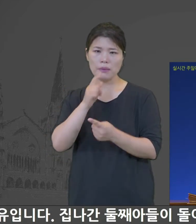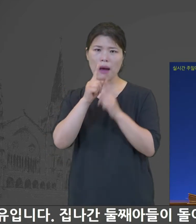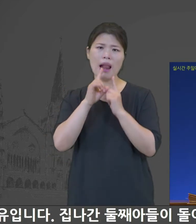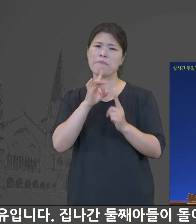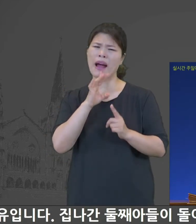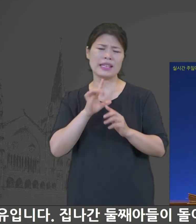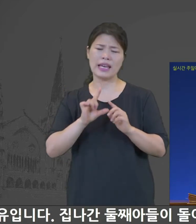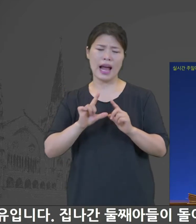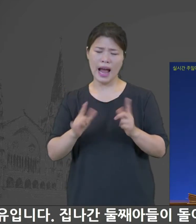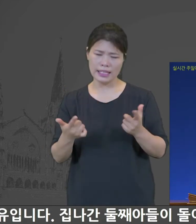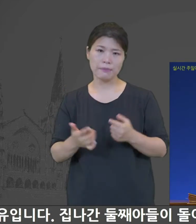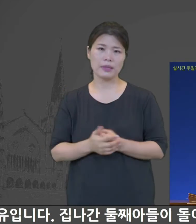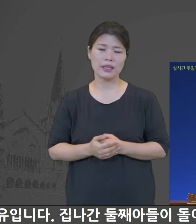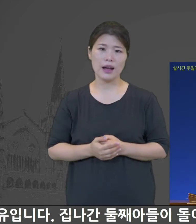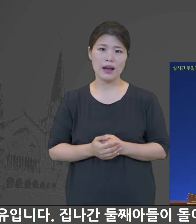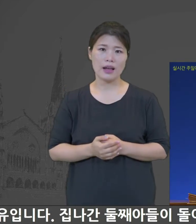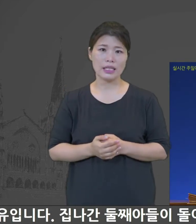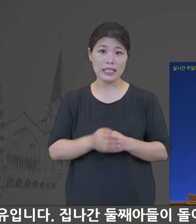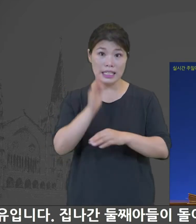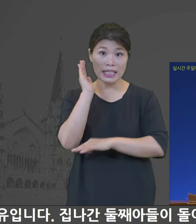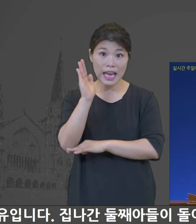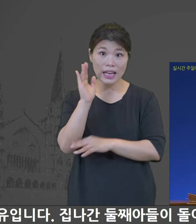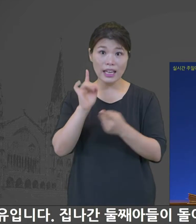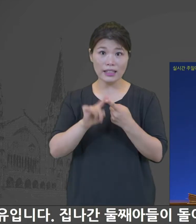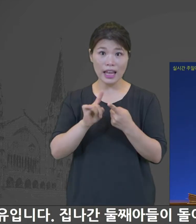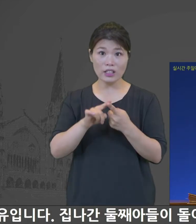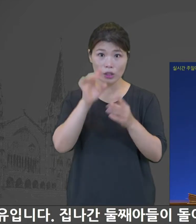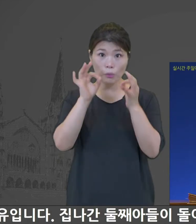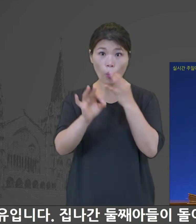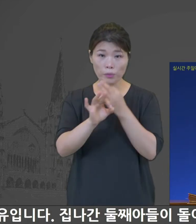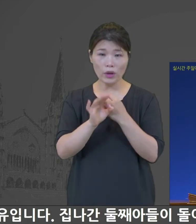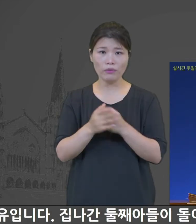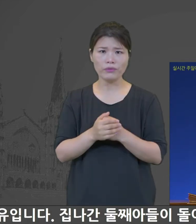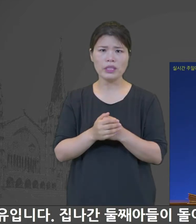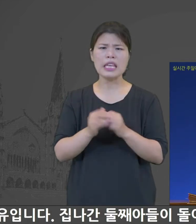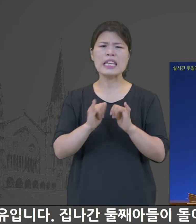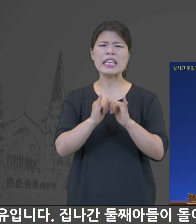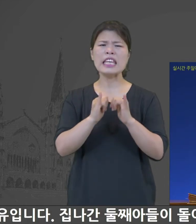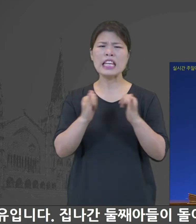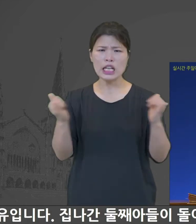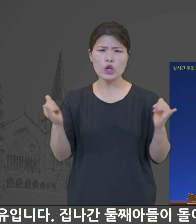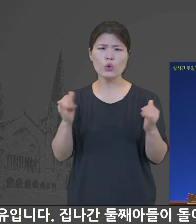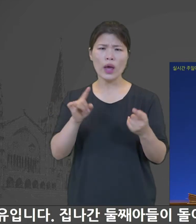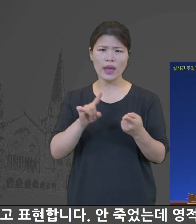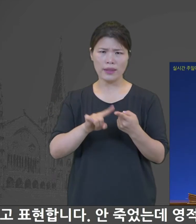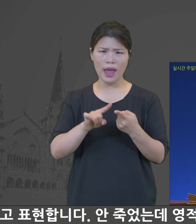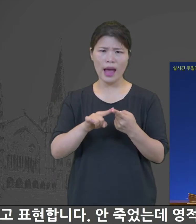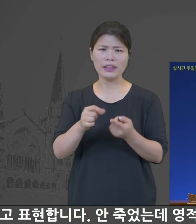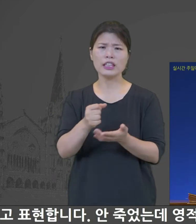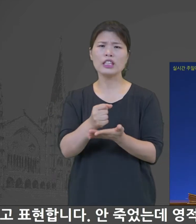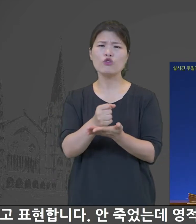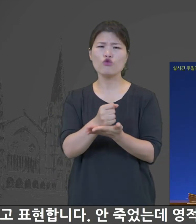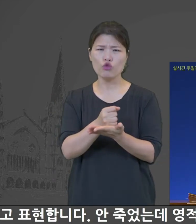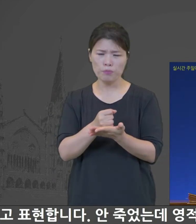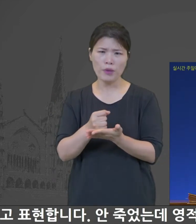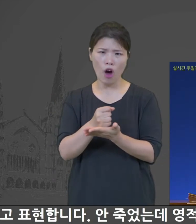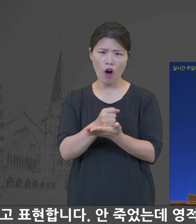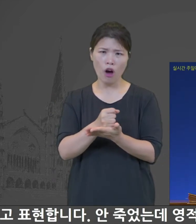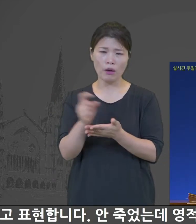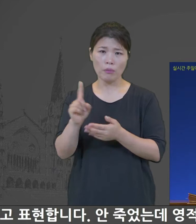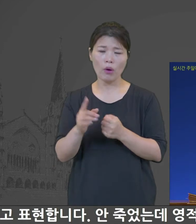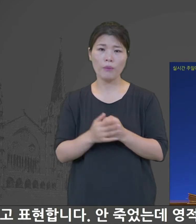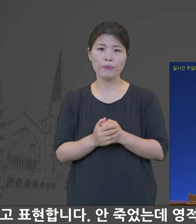이 이야기의 깊숙한 곳에는 인류의 운명에 관한 이야기, 인류가